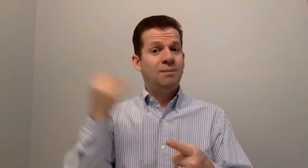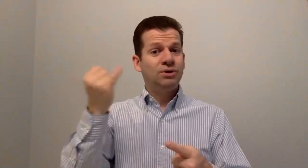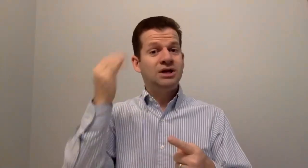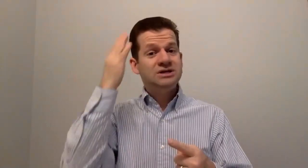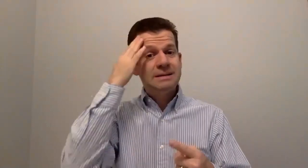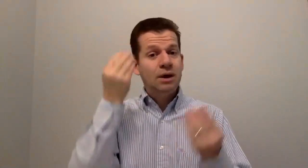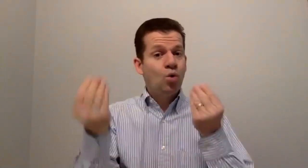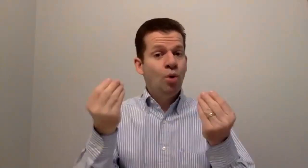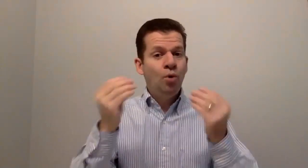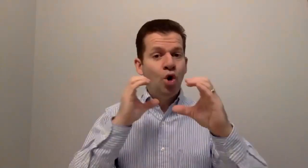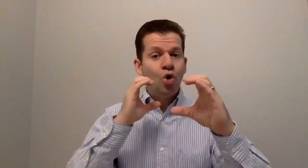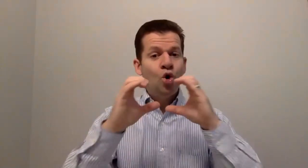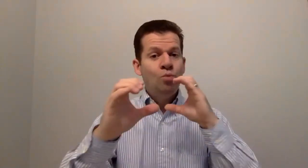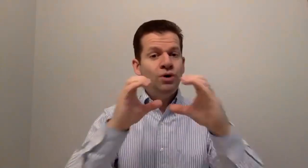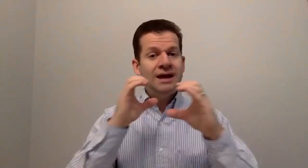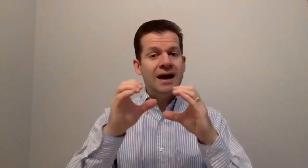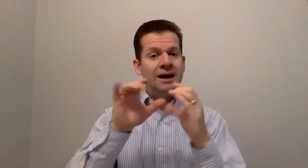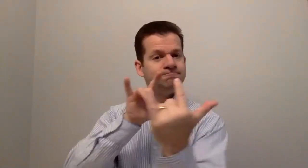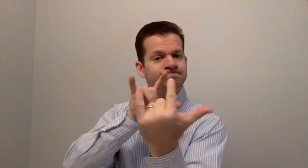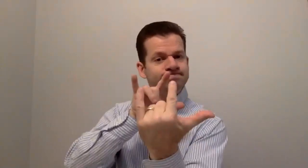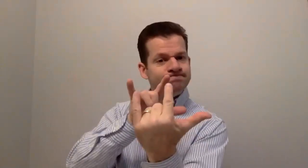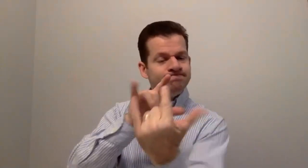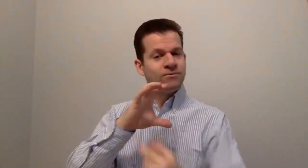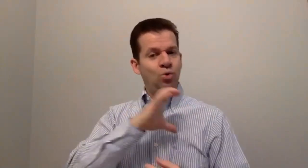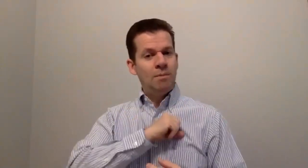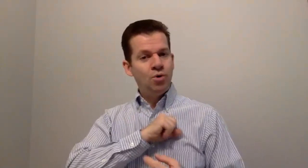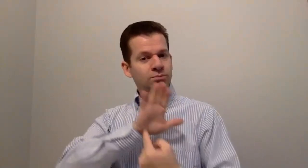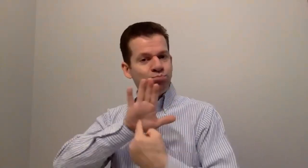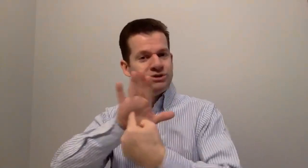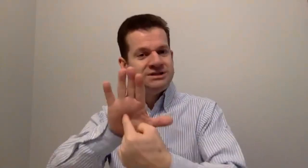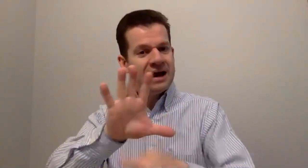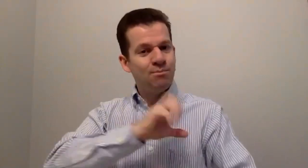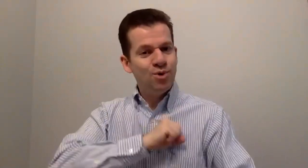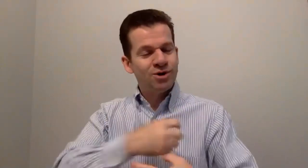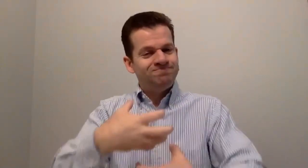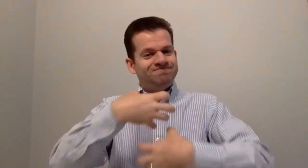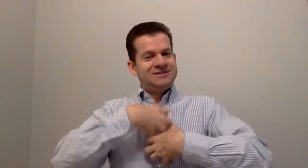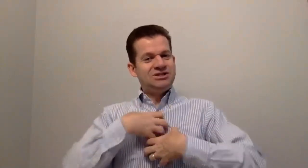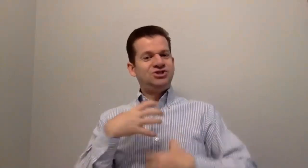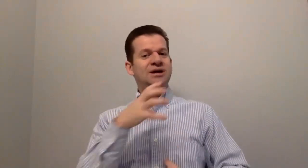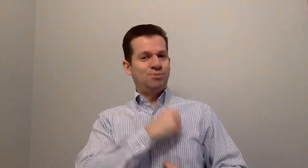é importante saber como comunicar o amor, mostrar amor, sentir